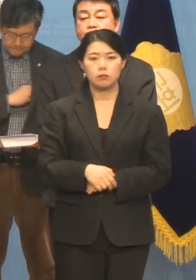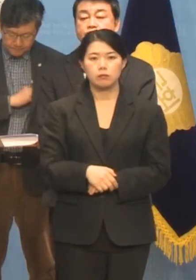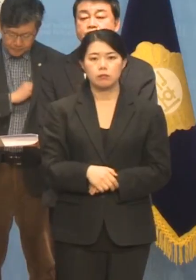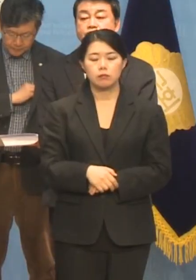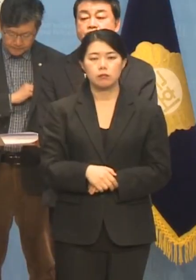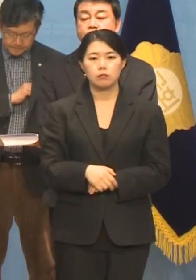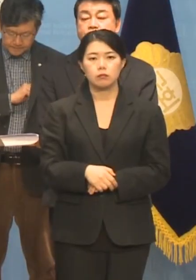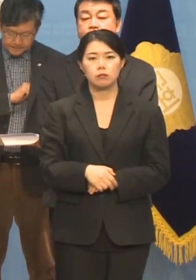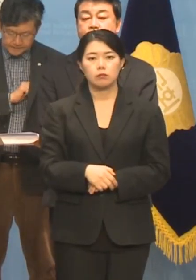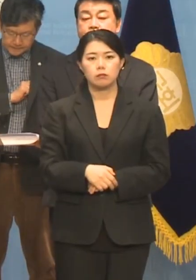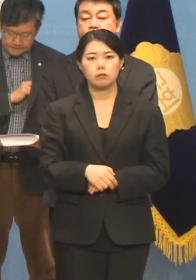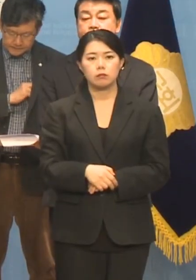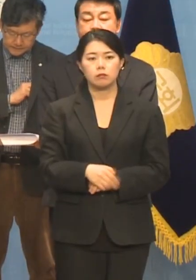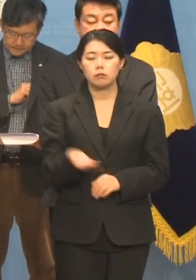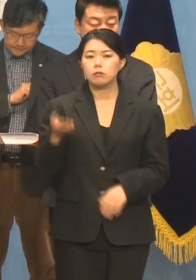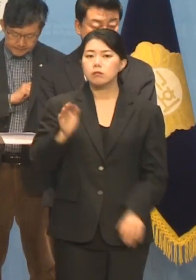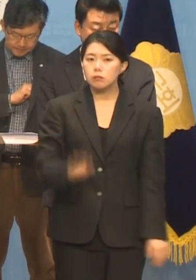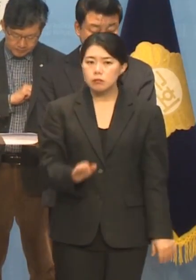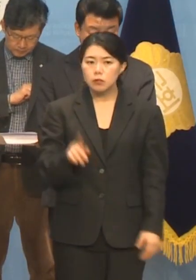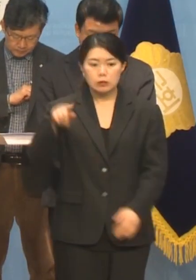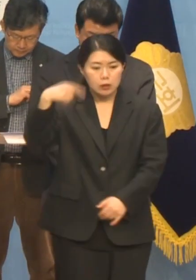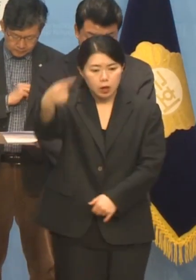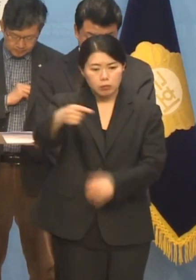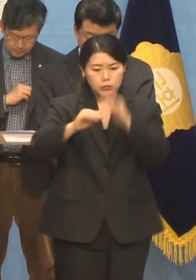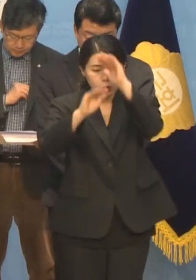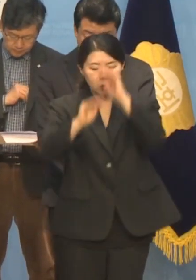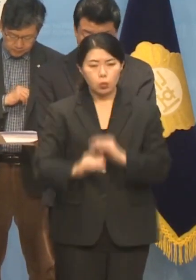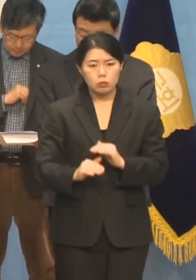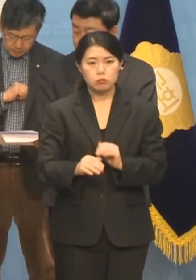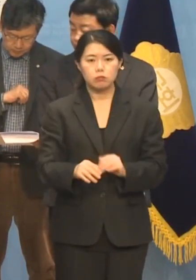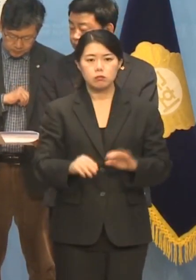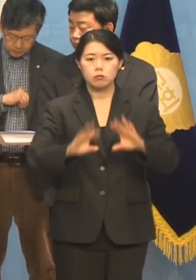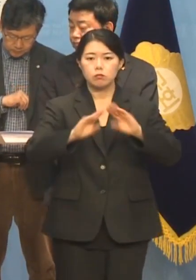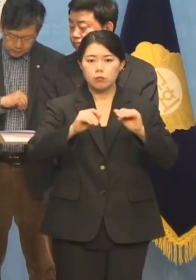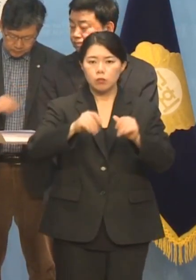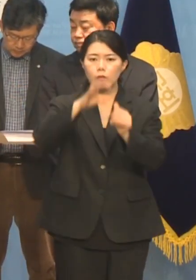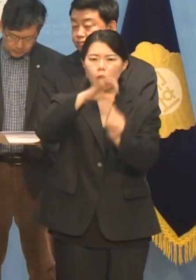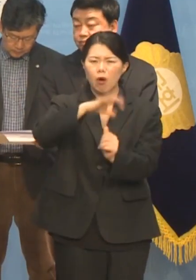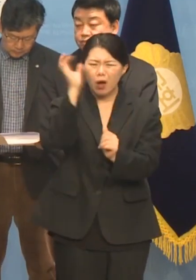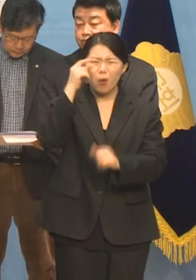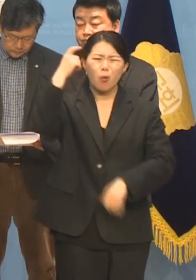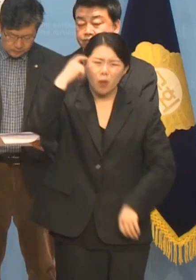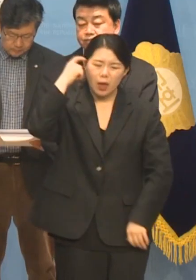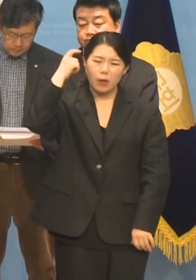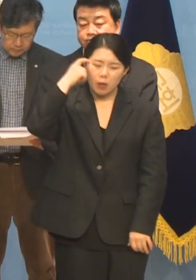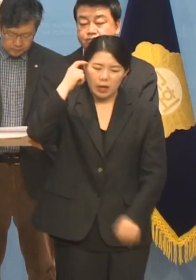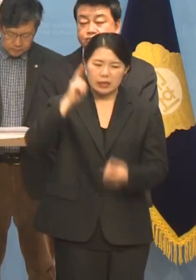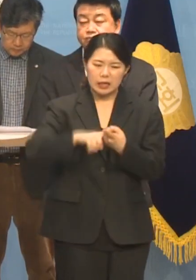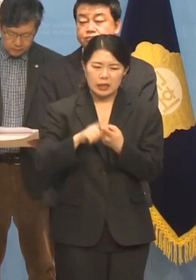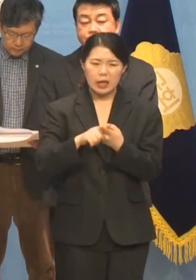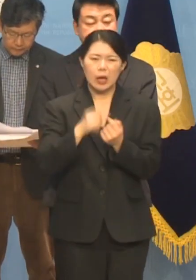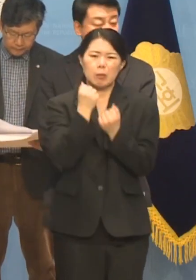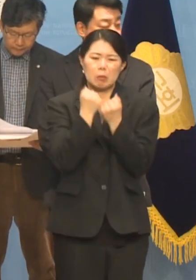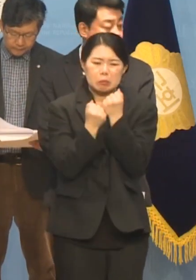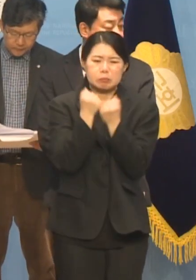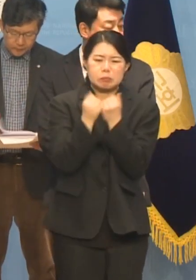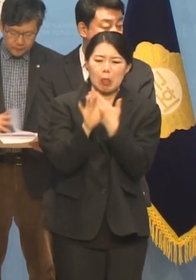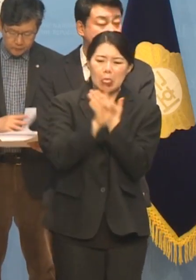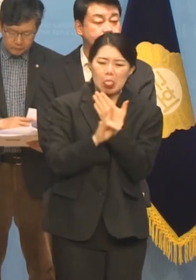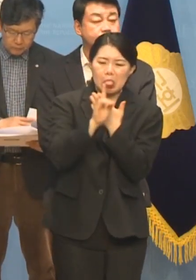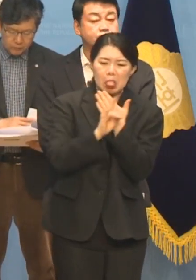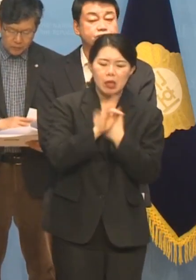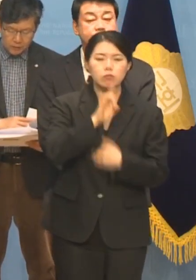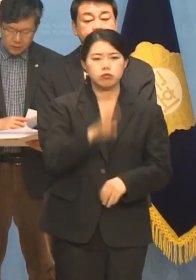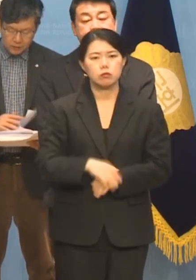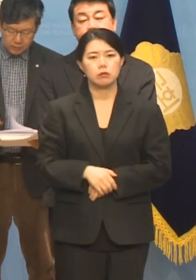입장을 밝혔습니다. 하지만 그 뒤로 이어지는 내용은 왜 토호제 해제를 했어야 하는지에 대한 구구절절한 변명으로 가득